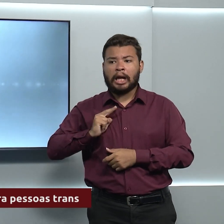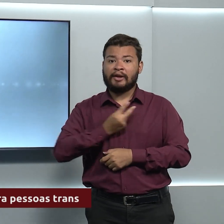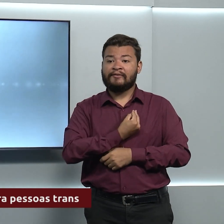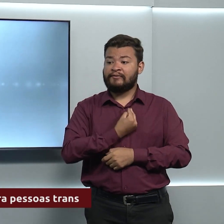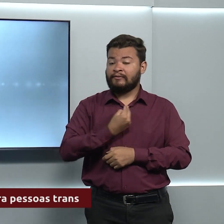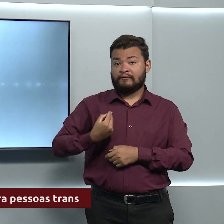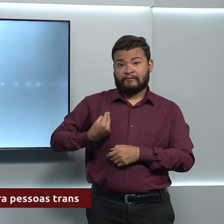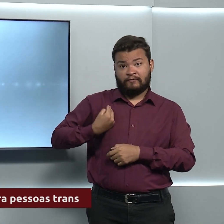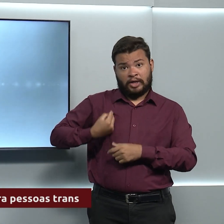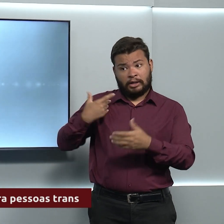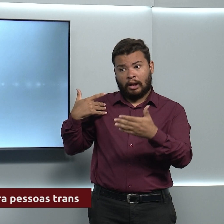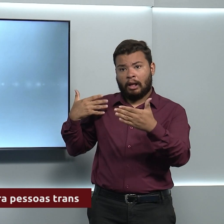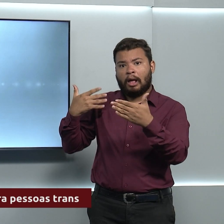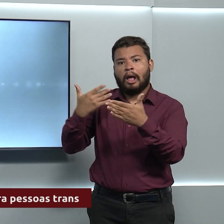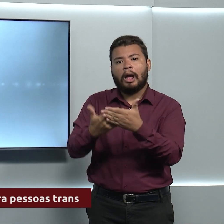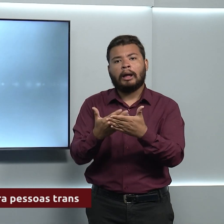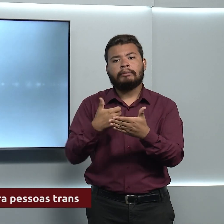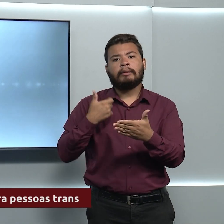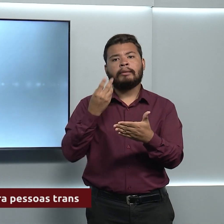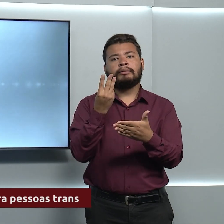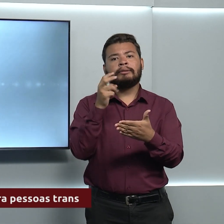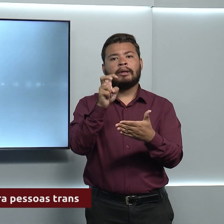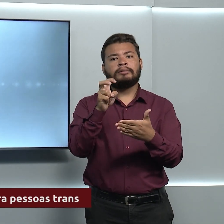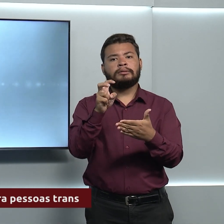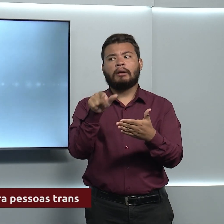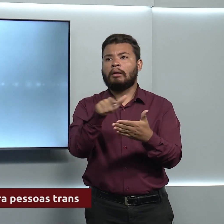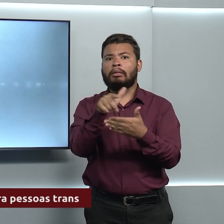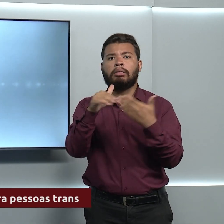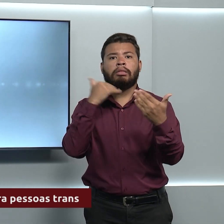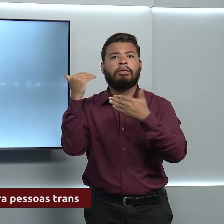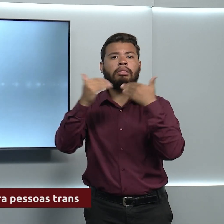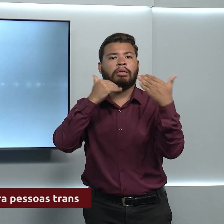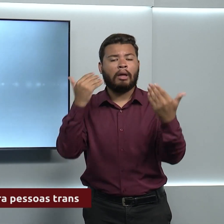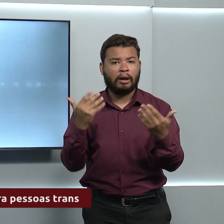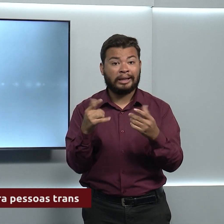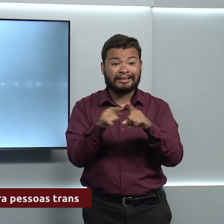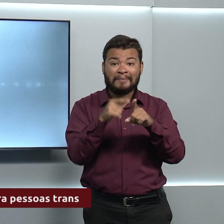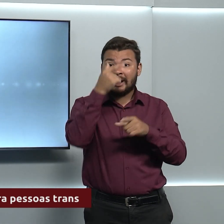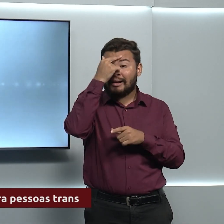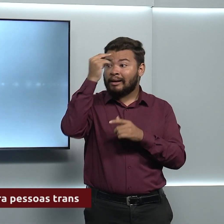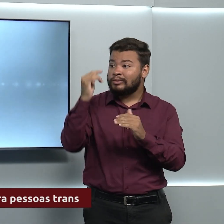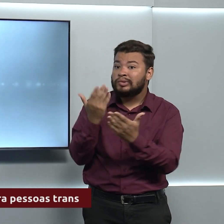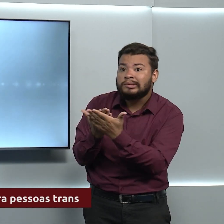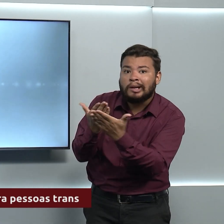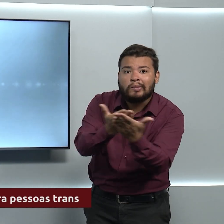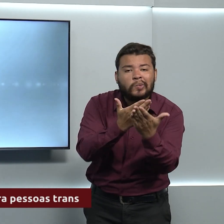35 anos. Que essas pessoas estão excluídas do ensino superior.